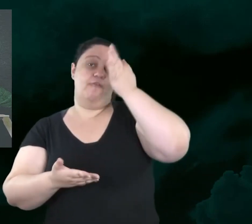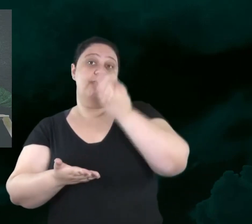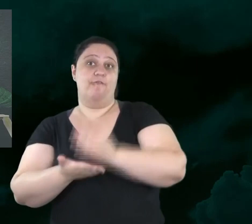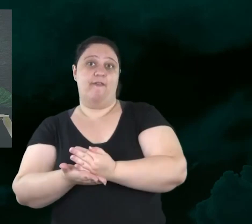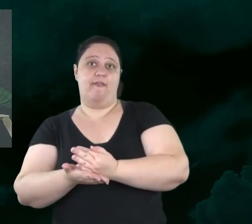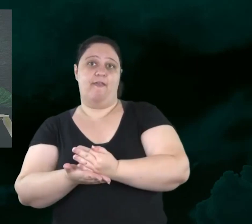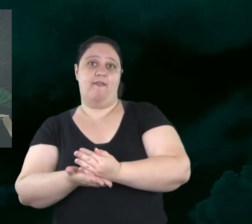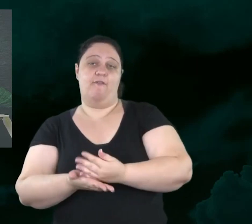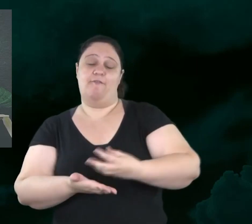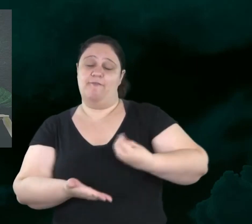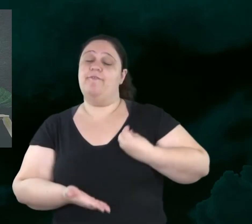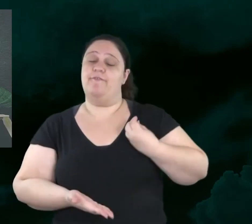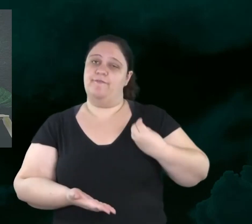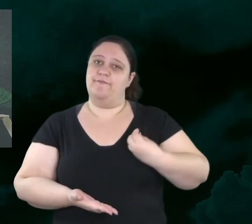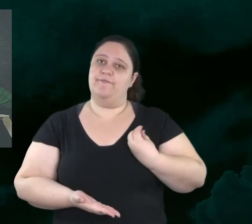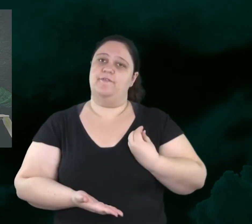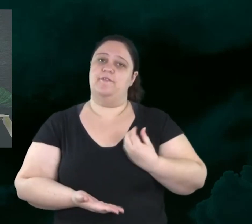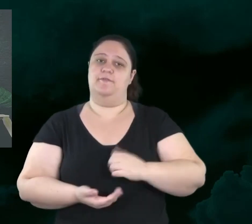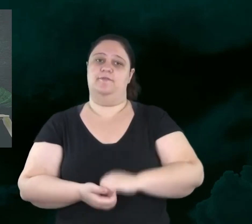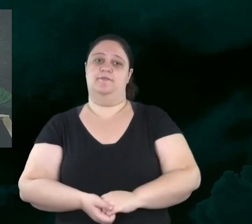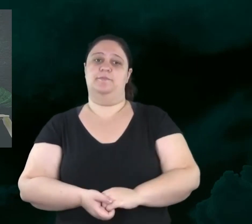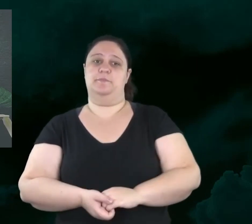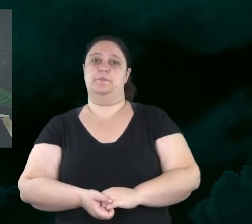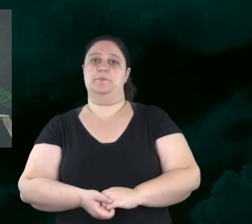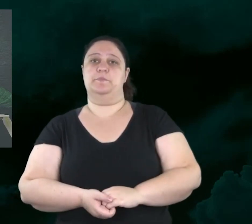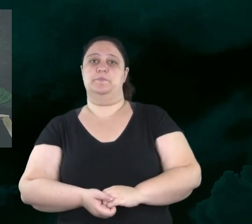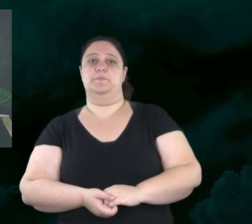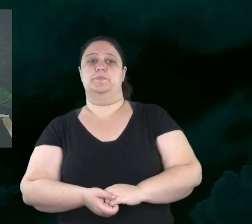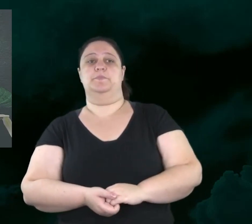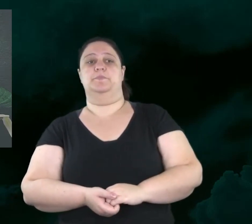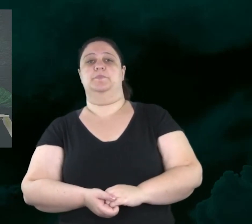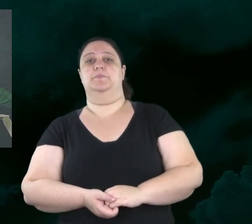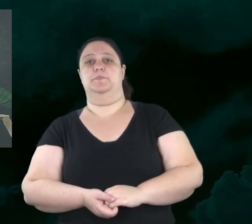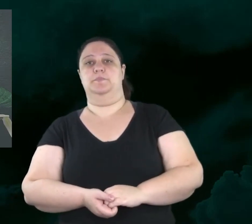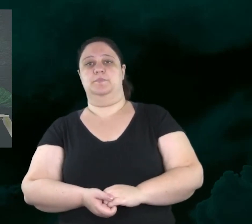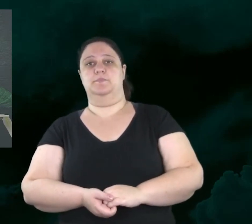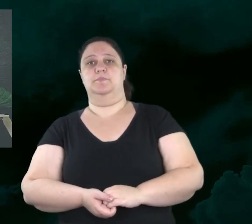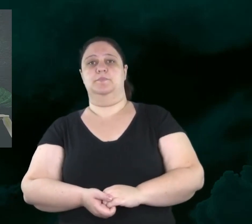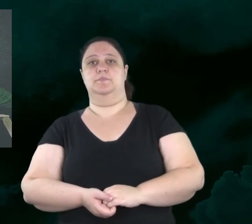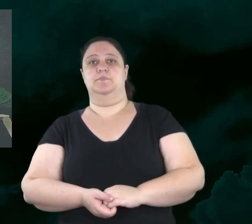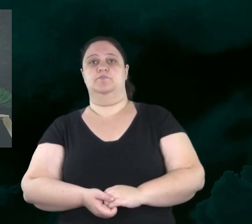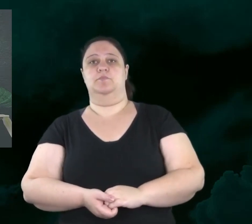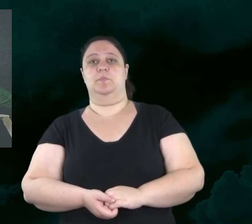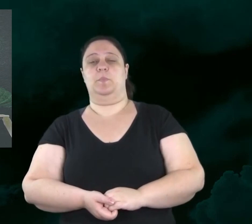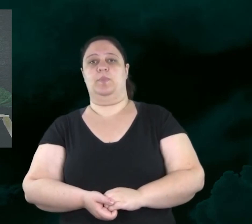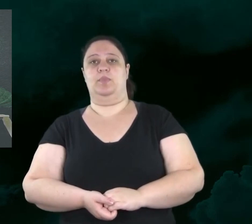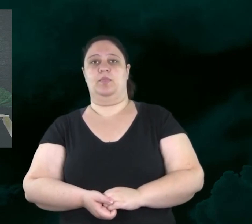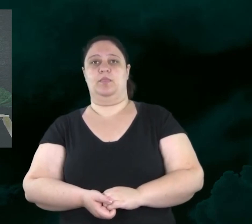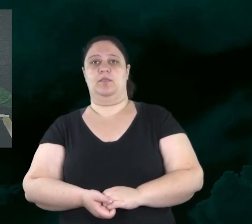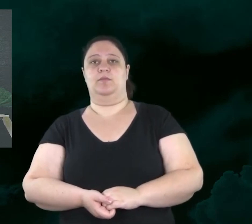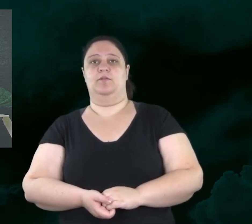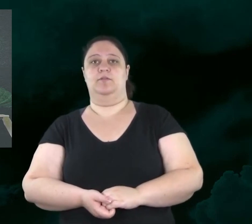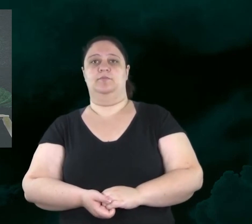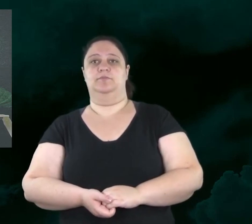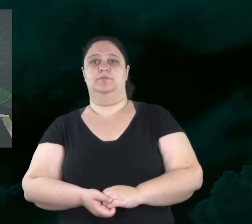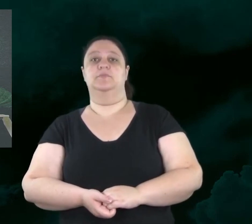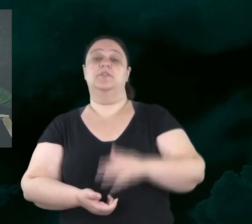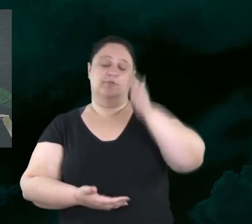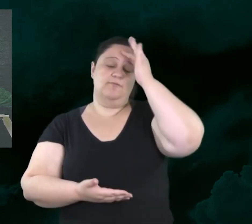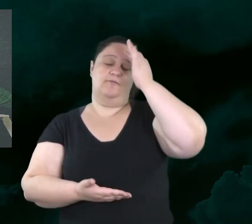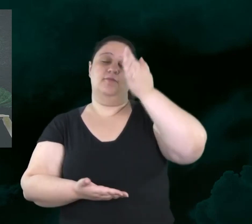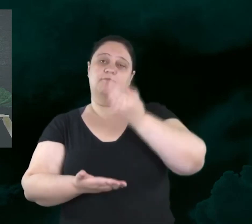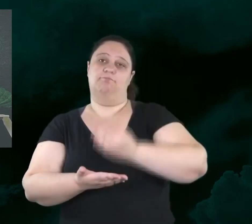viva, né? Nós já falamos várias vezes, eu vou repetir muito rapidamente, a fé, essa